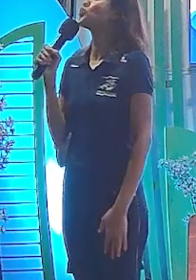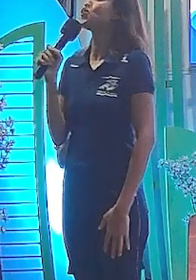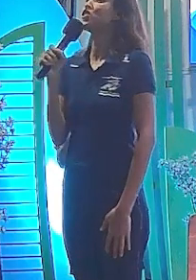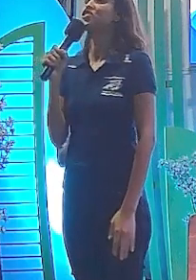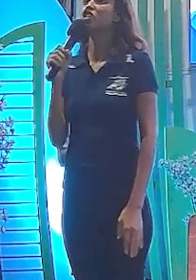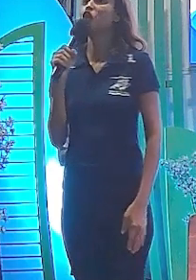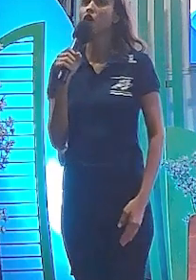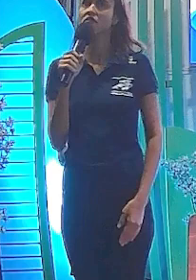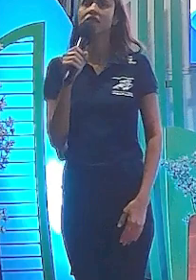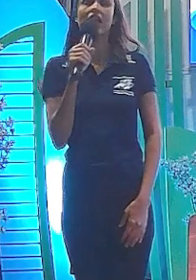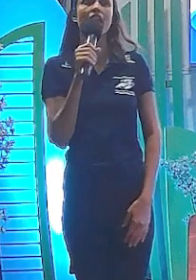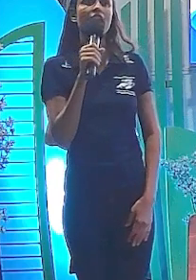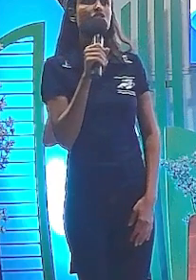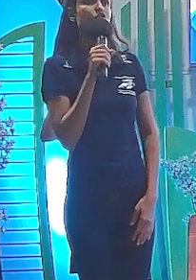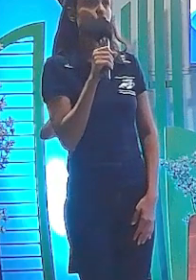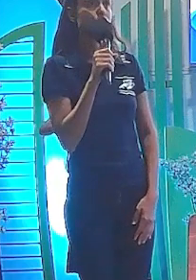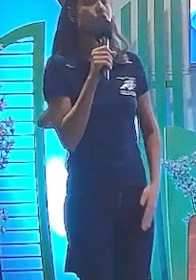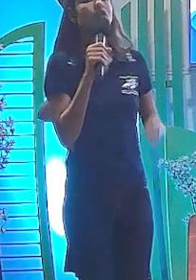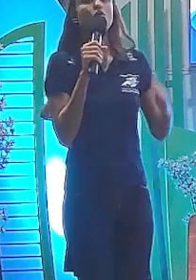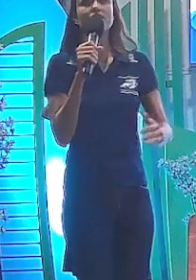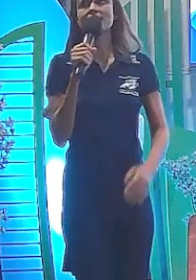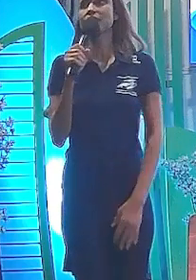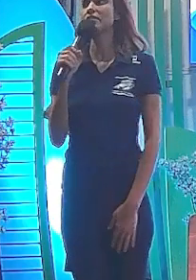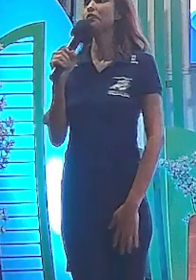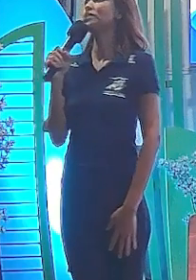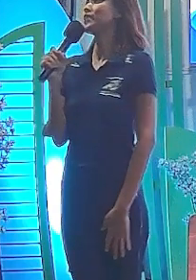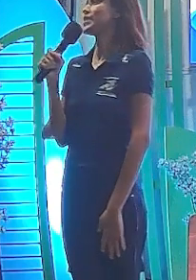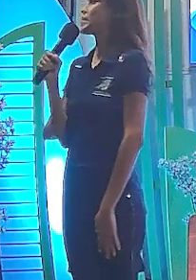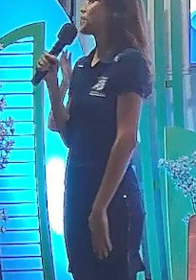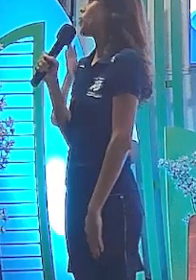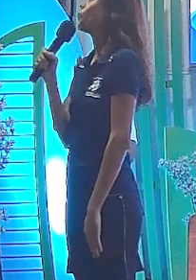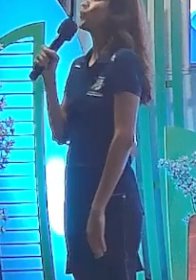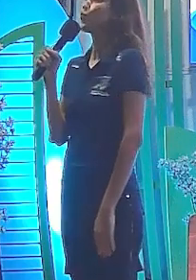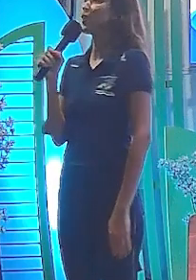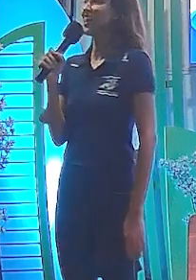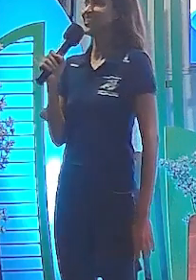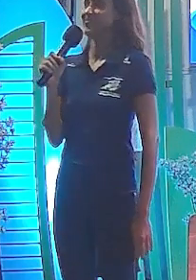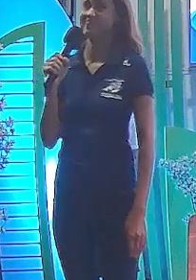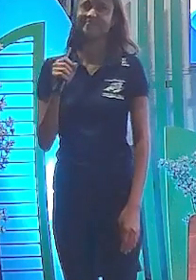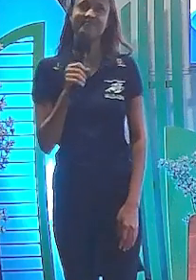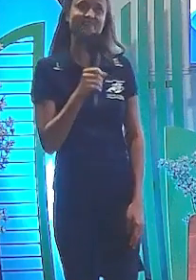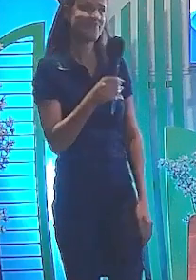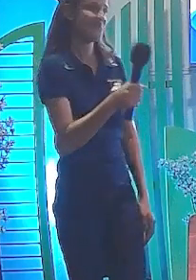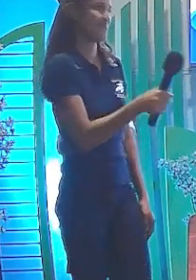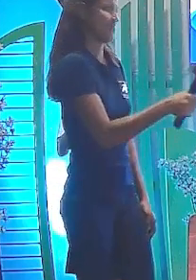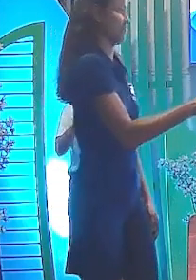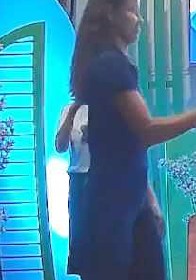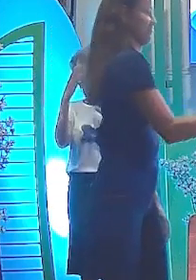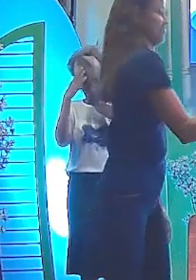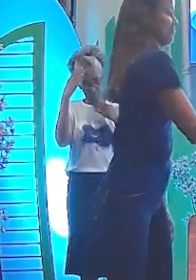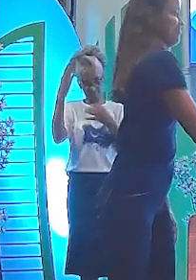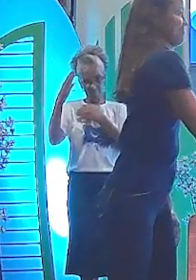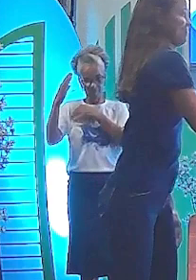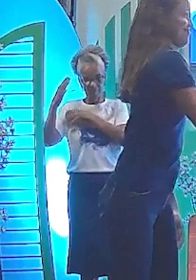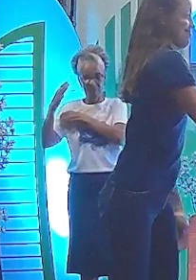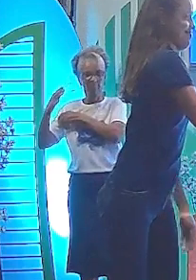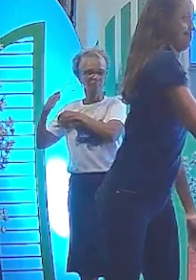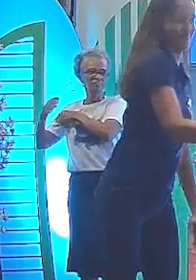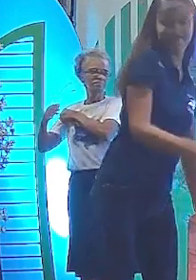funciona todos os dias das 9 às 18, com exceção das segundas-feiras. Tá bom? Muito obrigada.